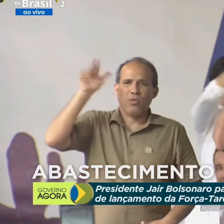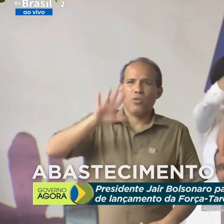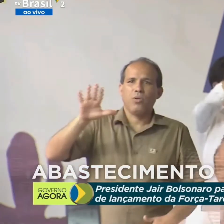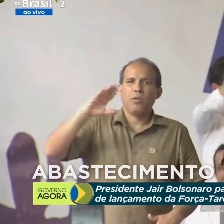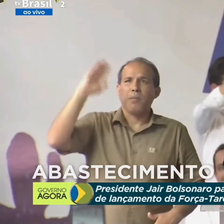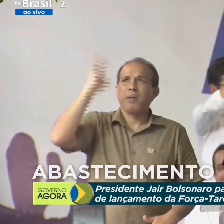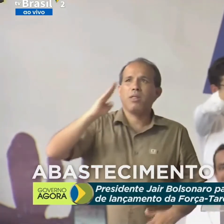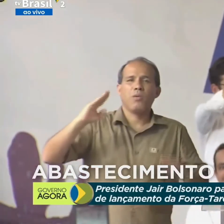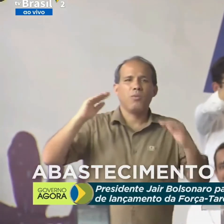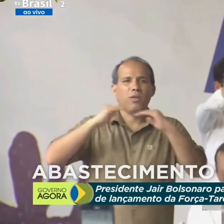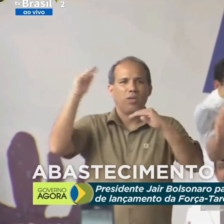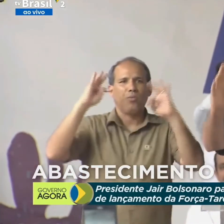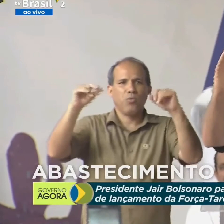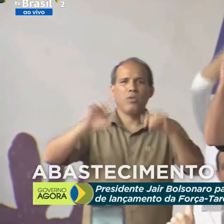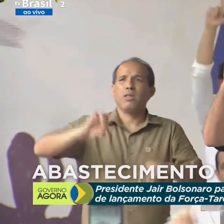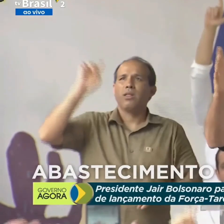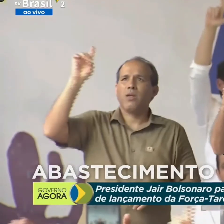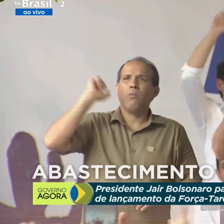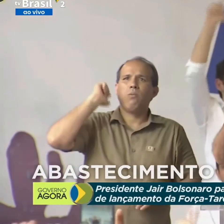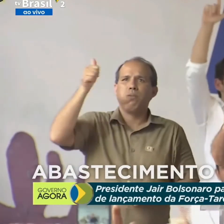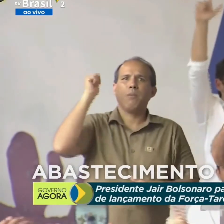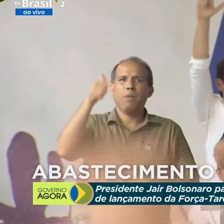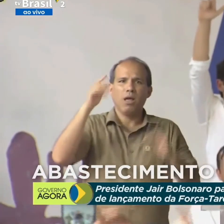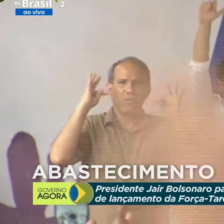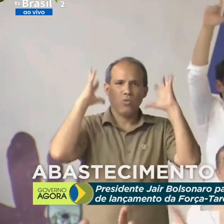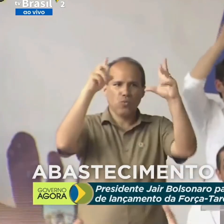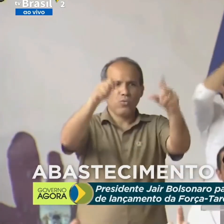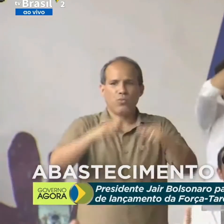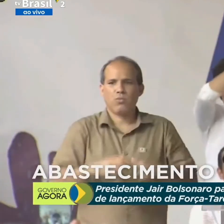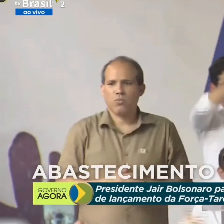Brasil acima de tudo, Deus acima de todos!